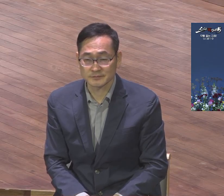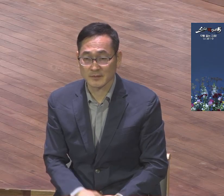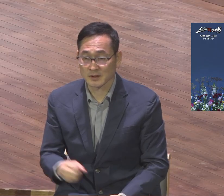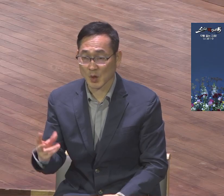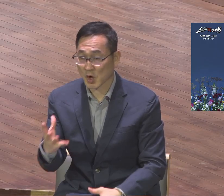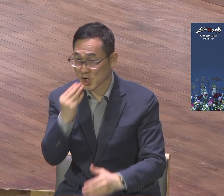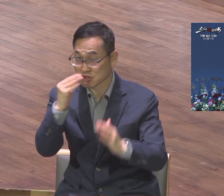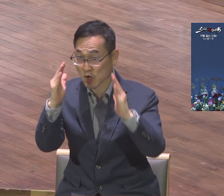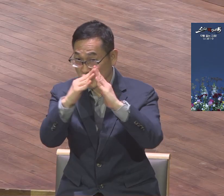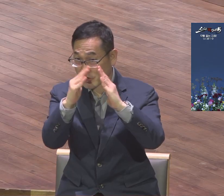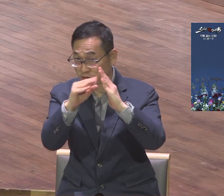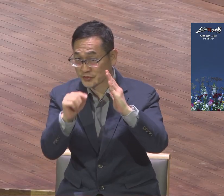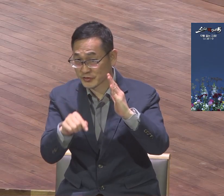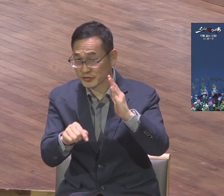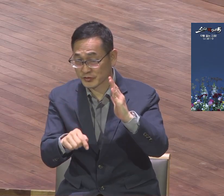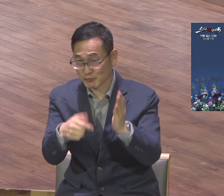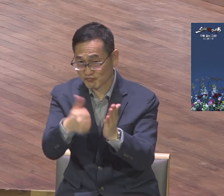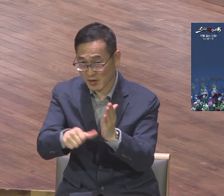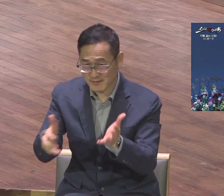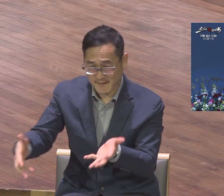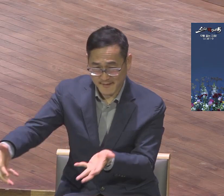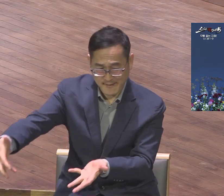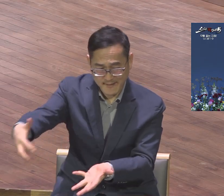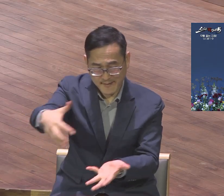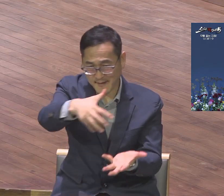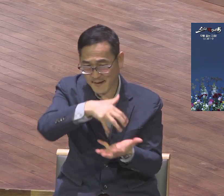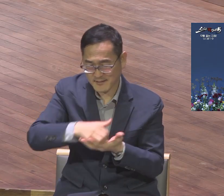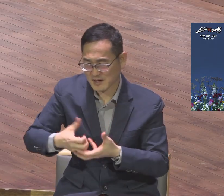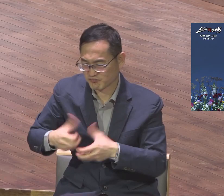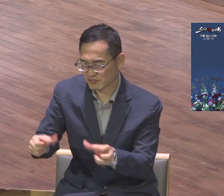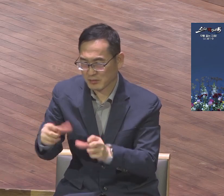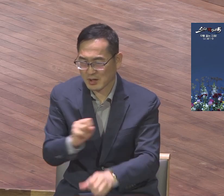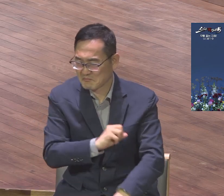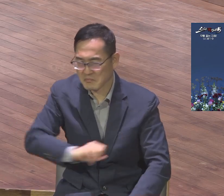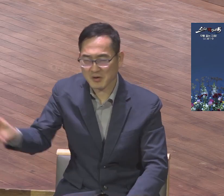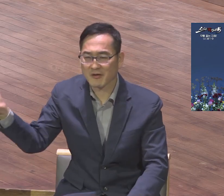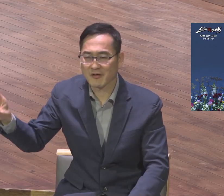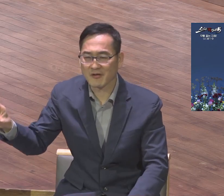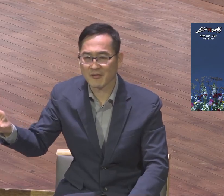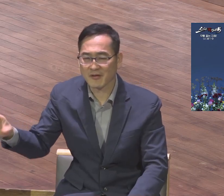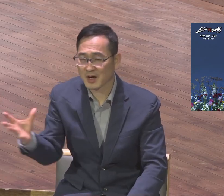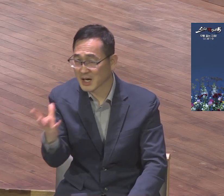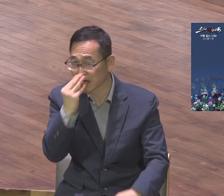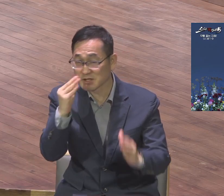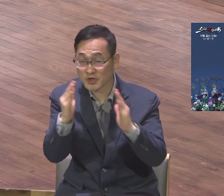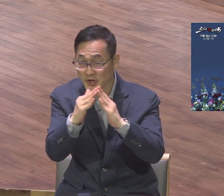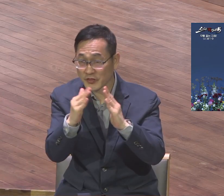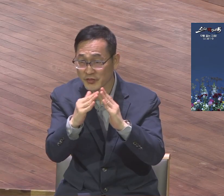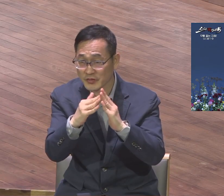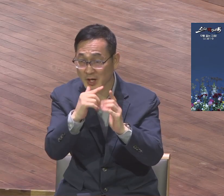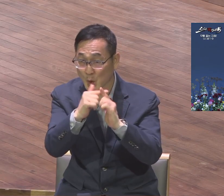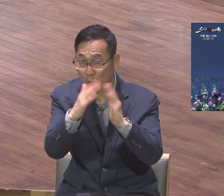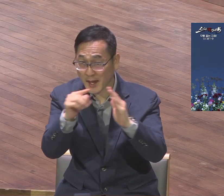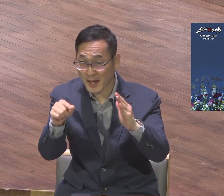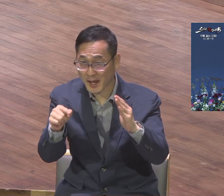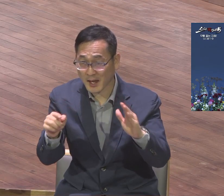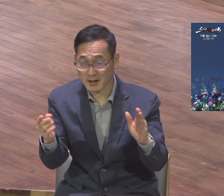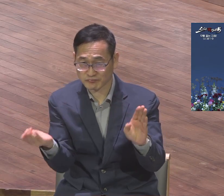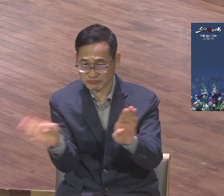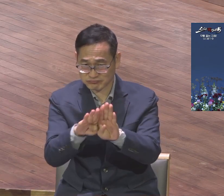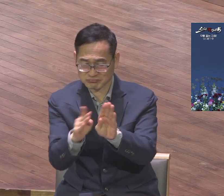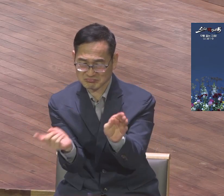성전의 기구를 다 걸어내려가지고 그야말로 부셔버리고 성전에 들어가는 이 문조차